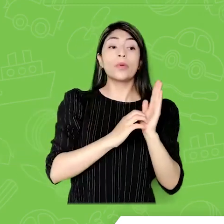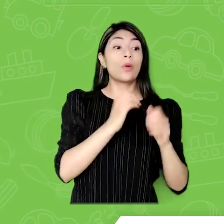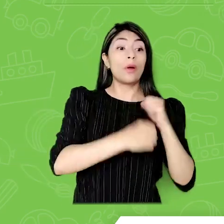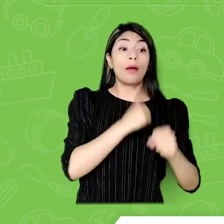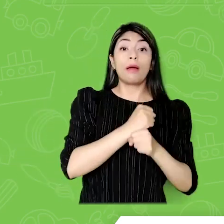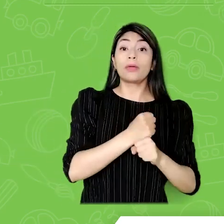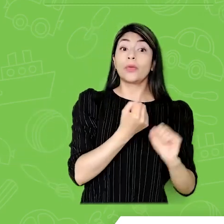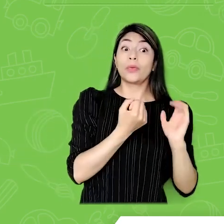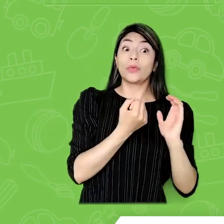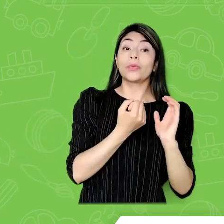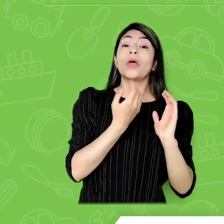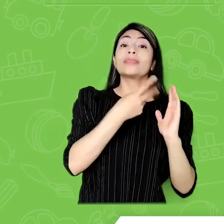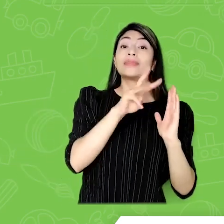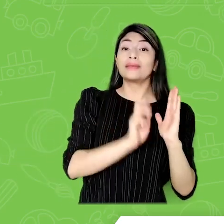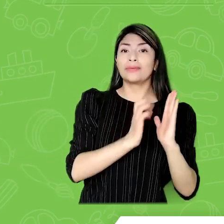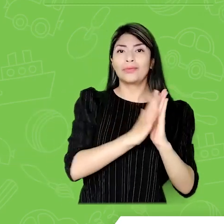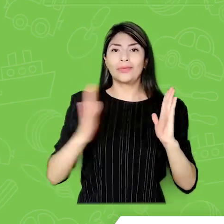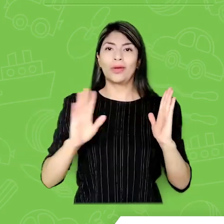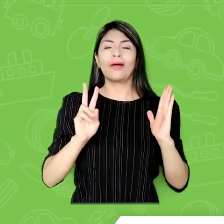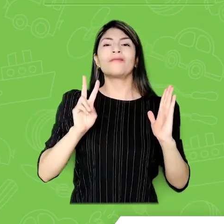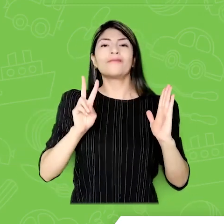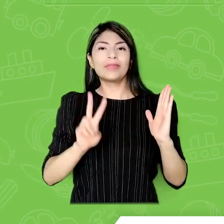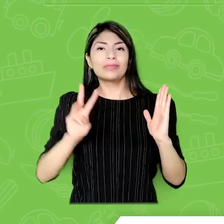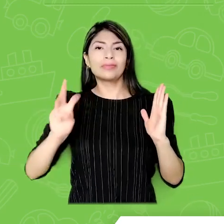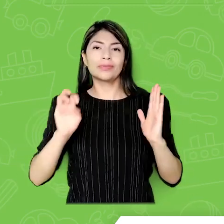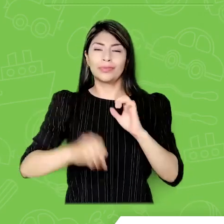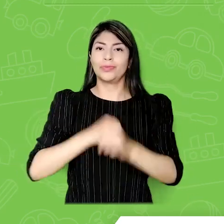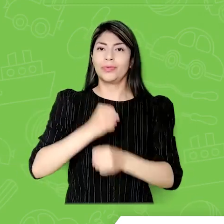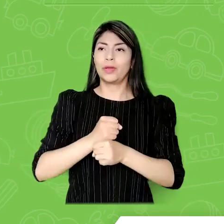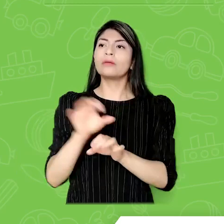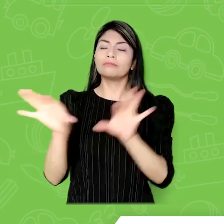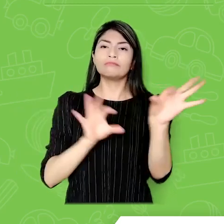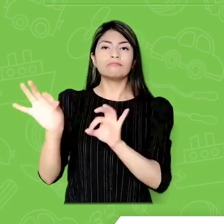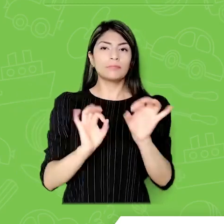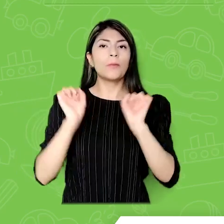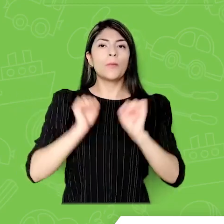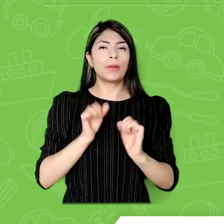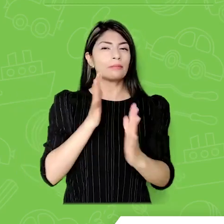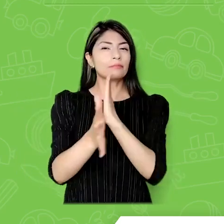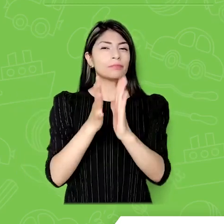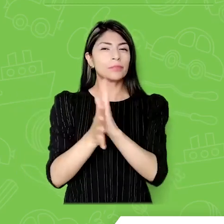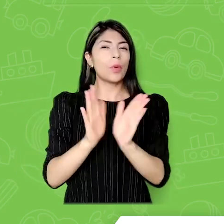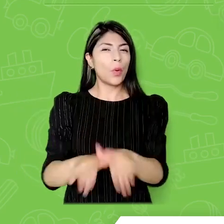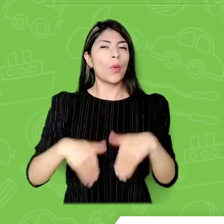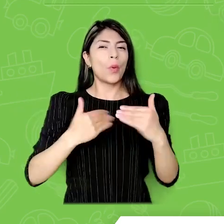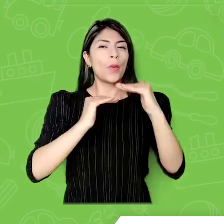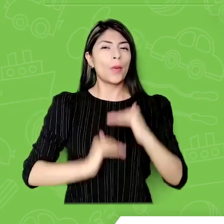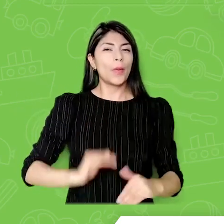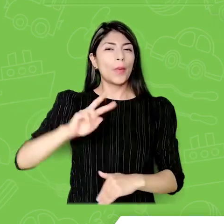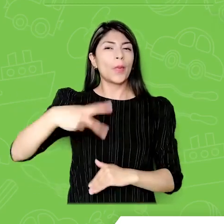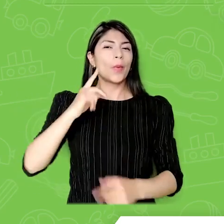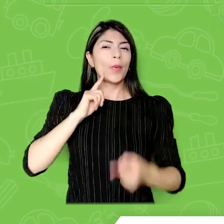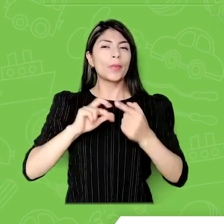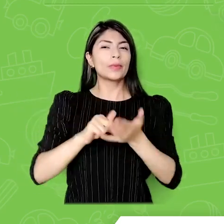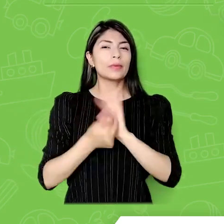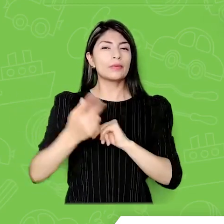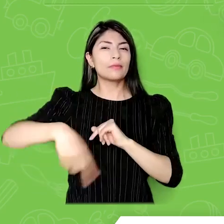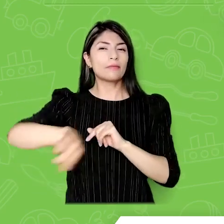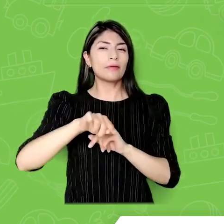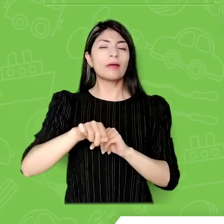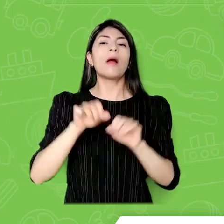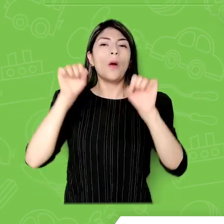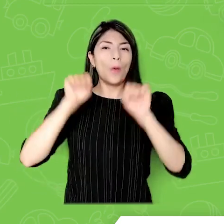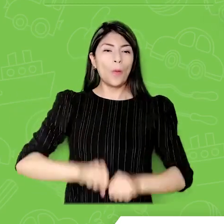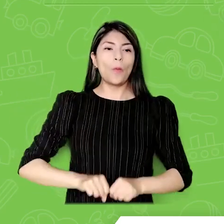Parágrafo 2. Las disposiciones contenidas en este capítulo son aplicables para efectos de la provisión temporal o definitiva de